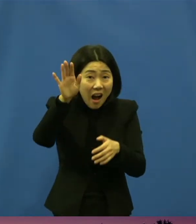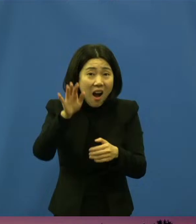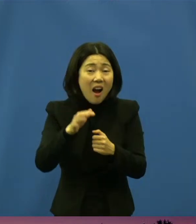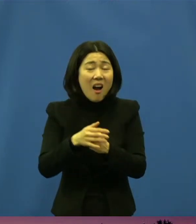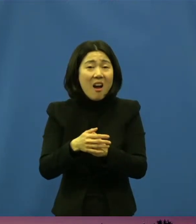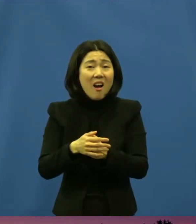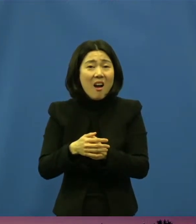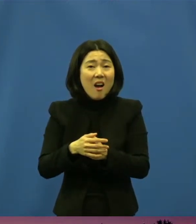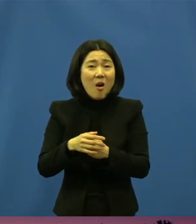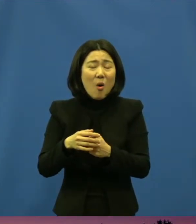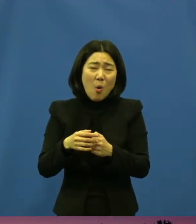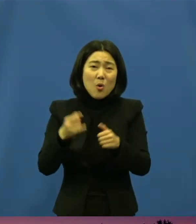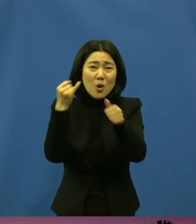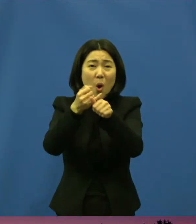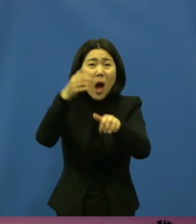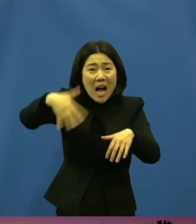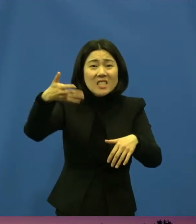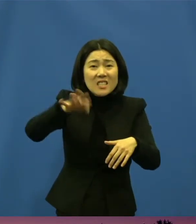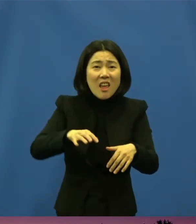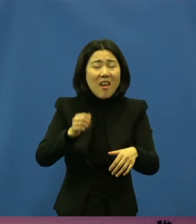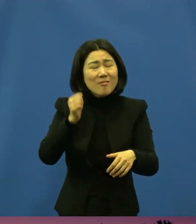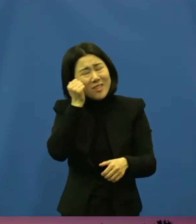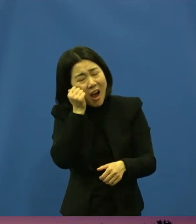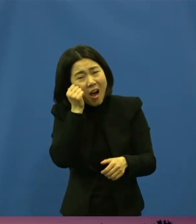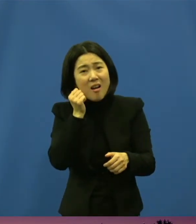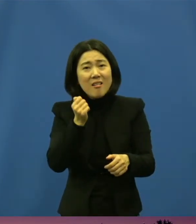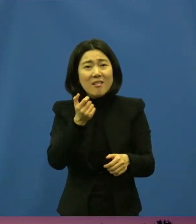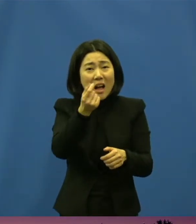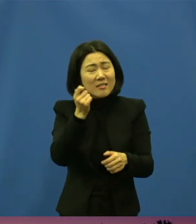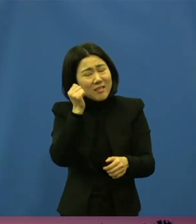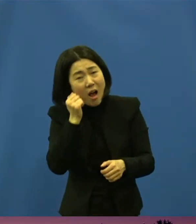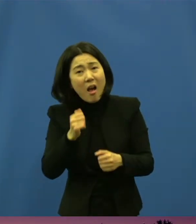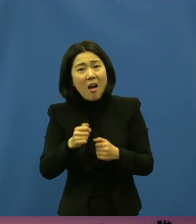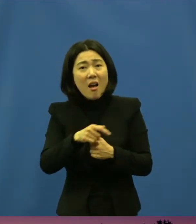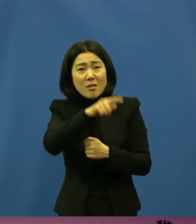정상이 아니지만 어느 정도 허용해야 한다는 생각을 하는 거죠.